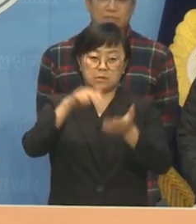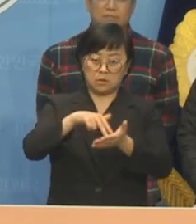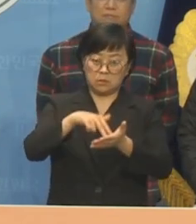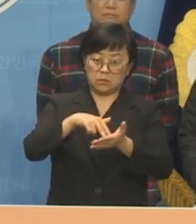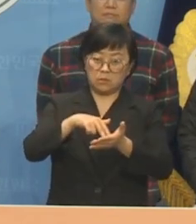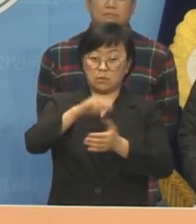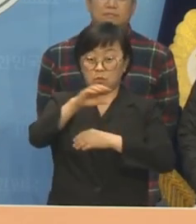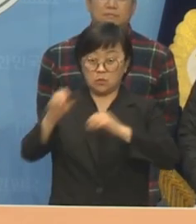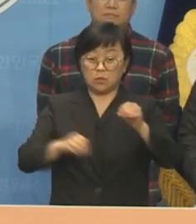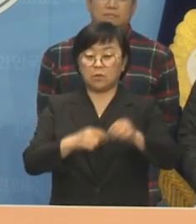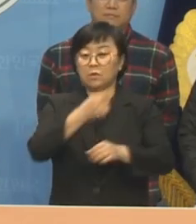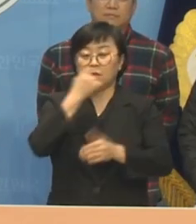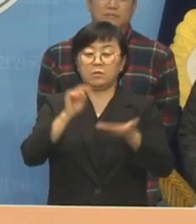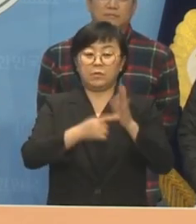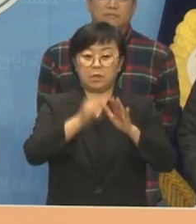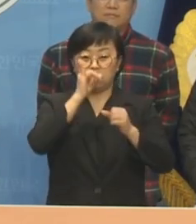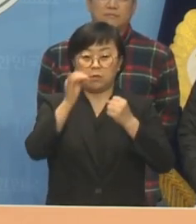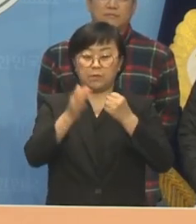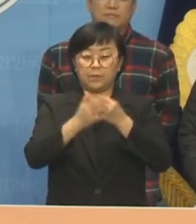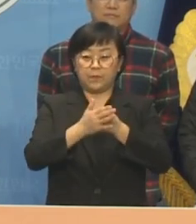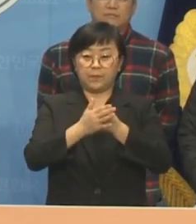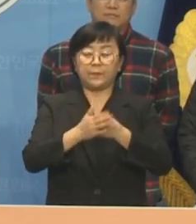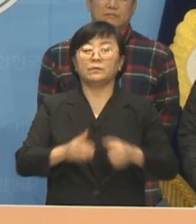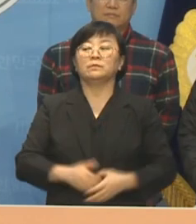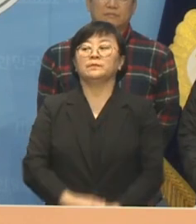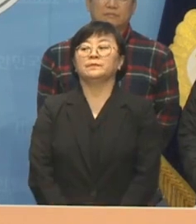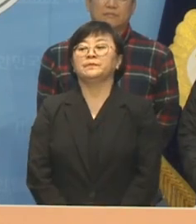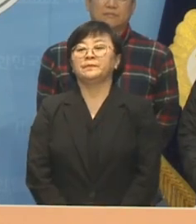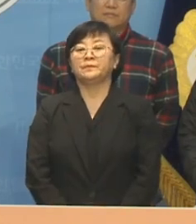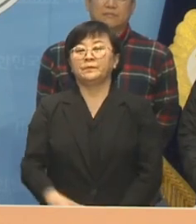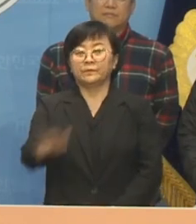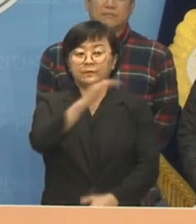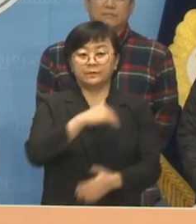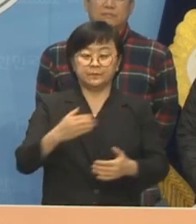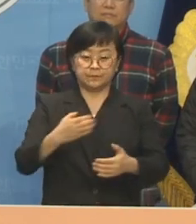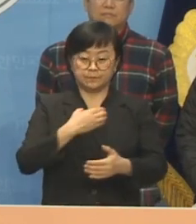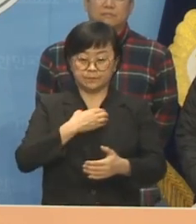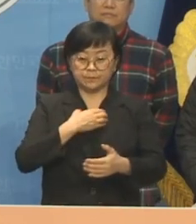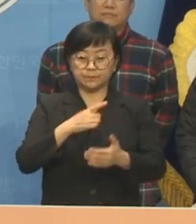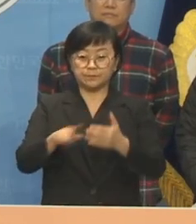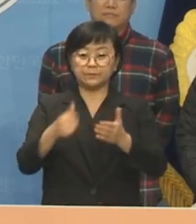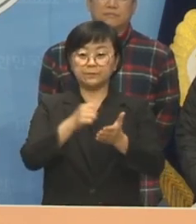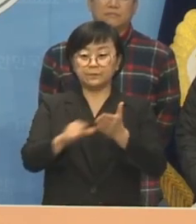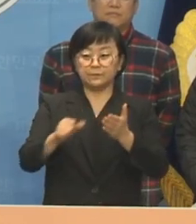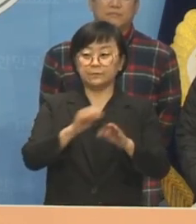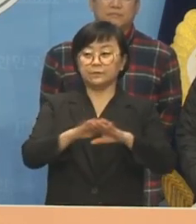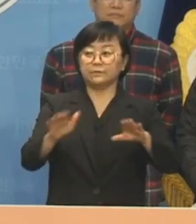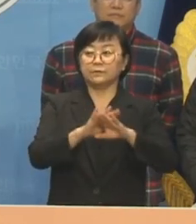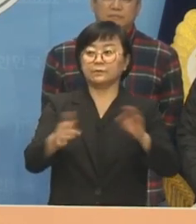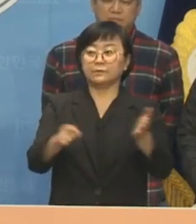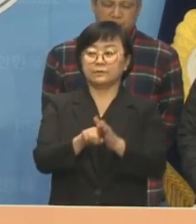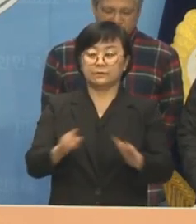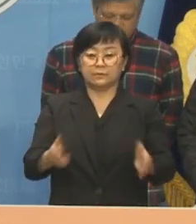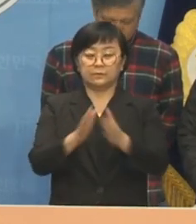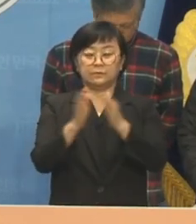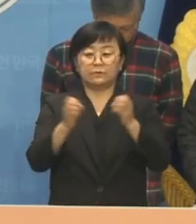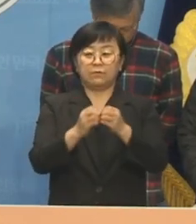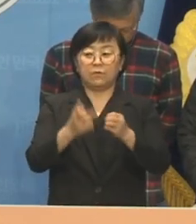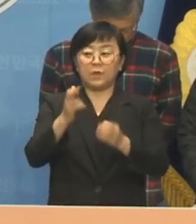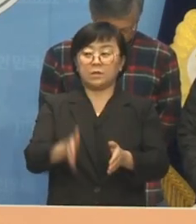오히려 방증하고 있는 증거입니다. 이에 우리는 위험물 처리 및 저장 집합소로서 논산